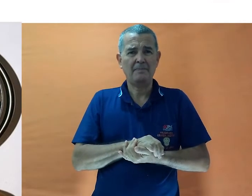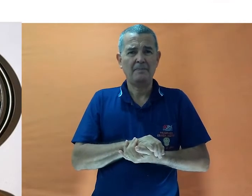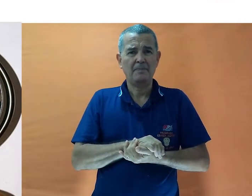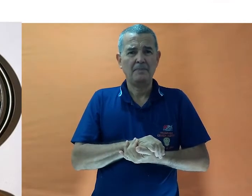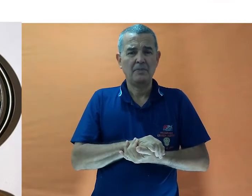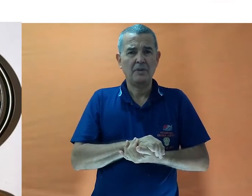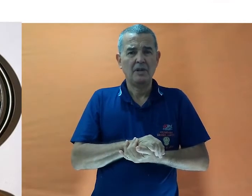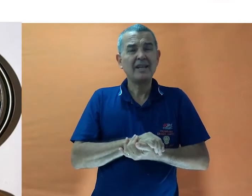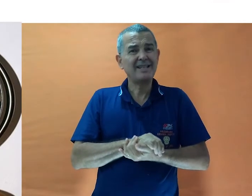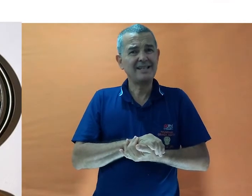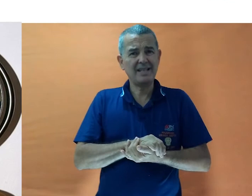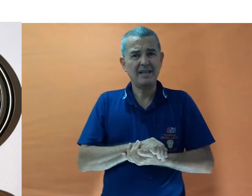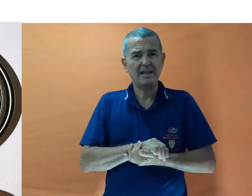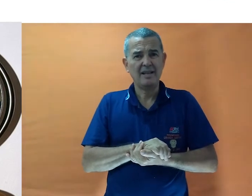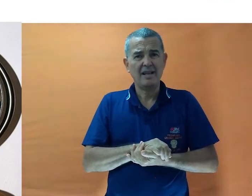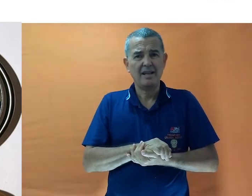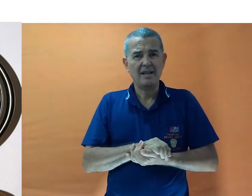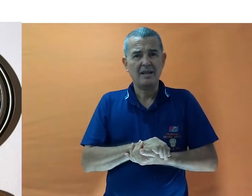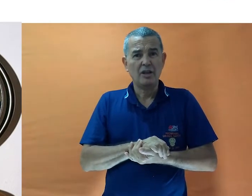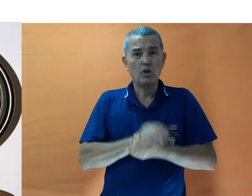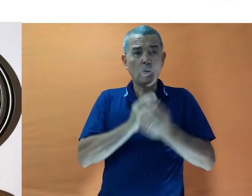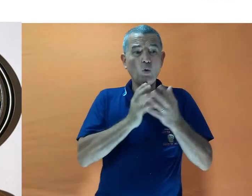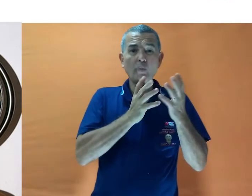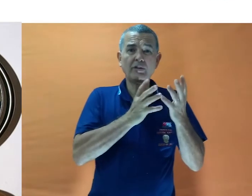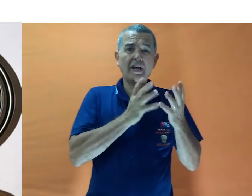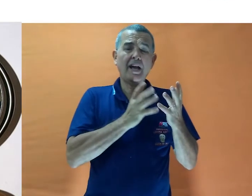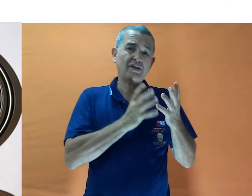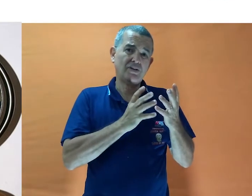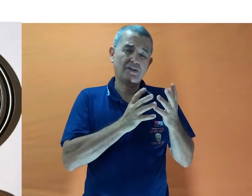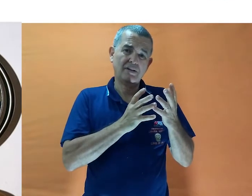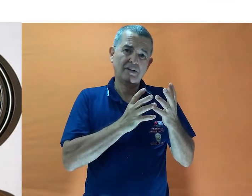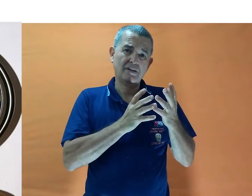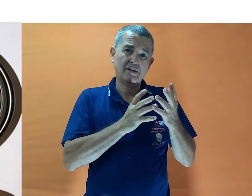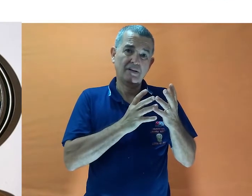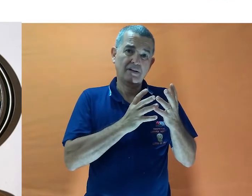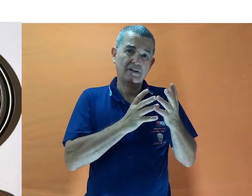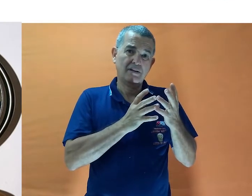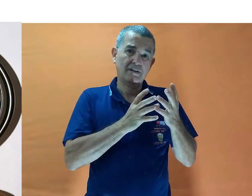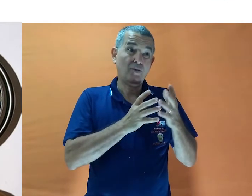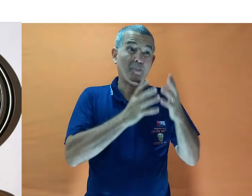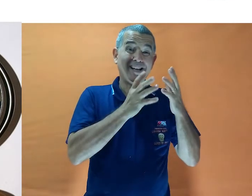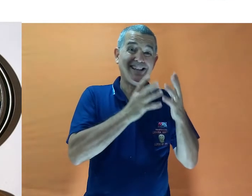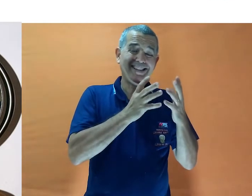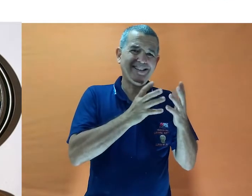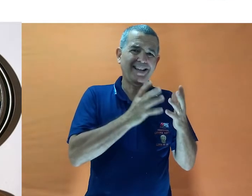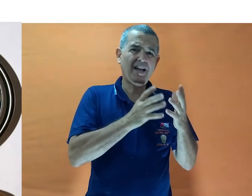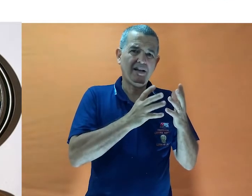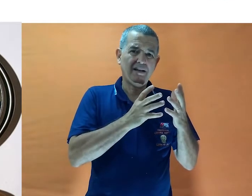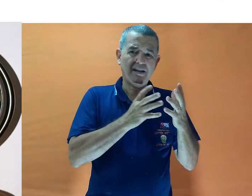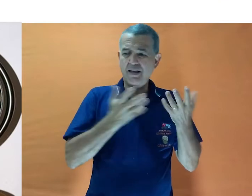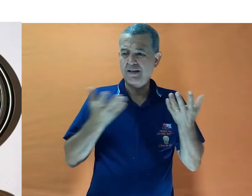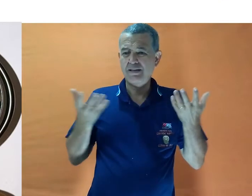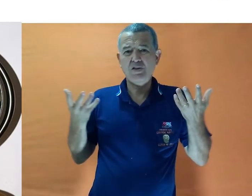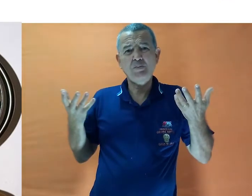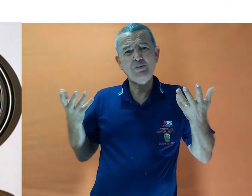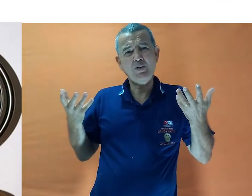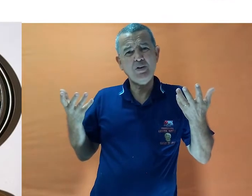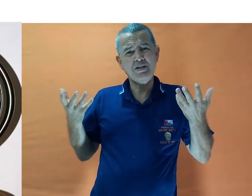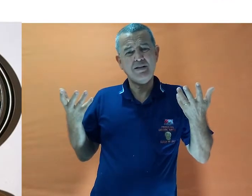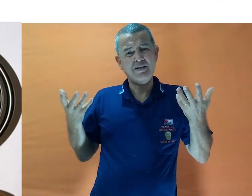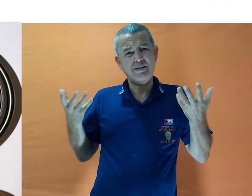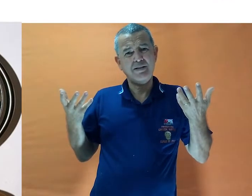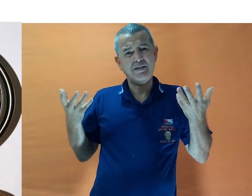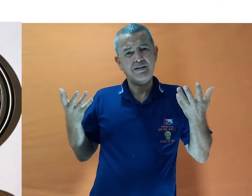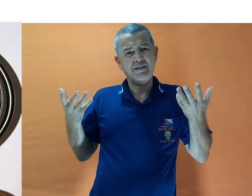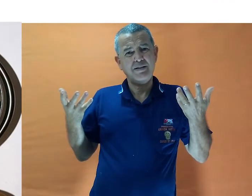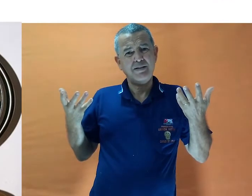comparar e dizer que o globo terrestre, que o planeta Terra são a mesma coisa?